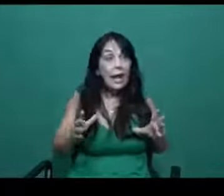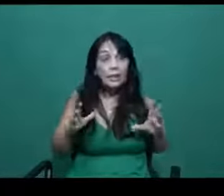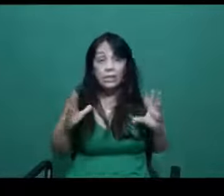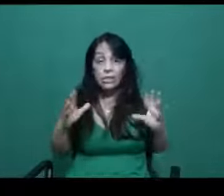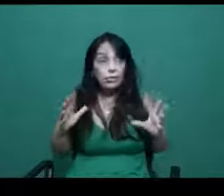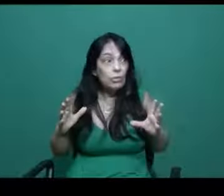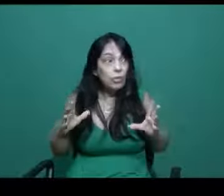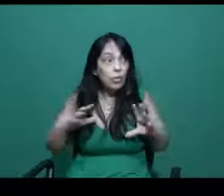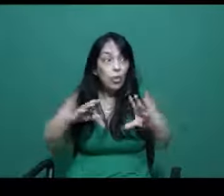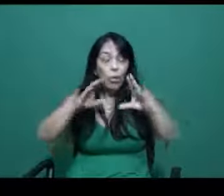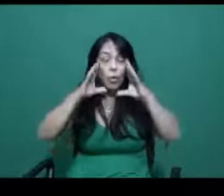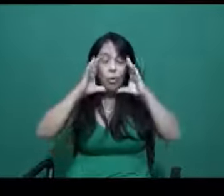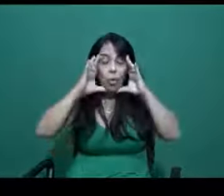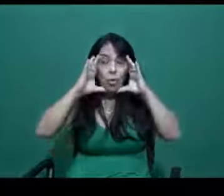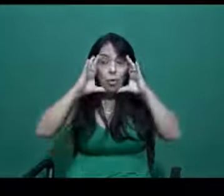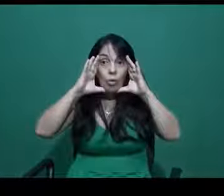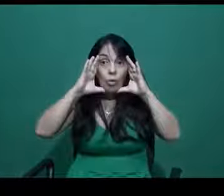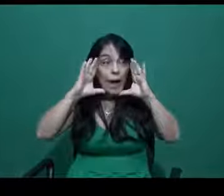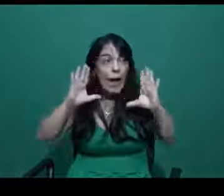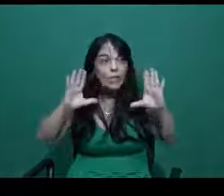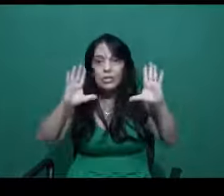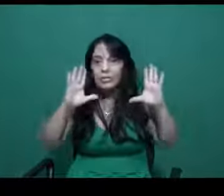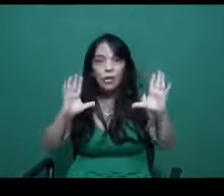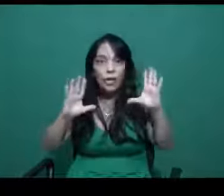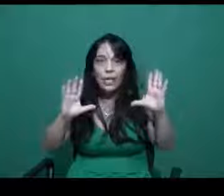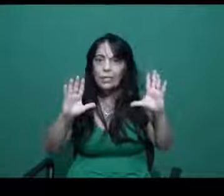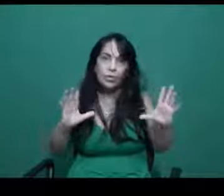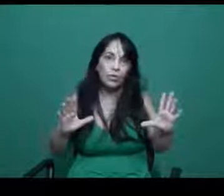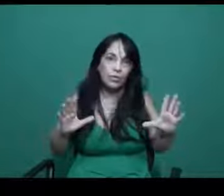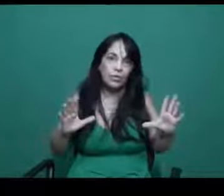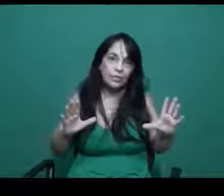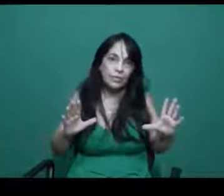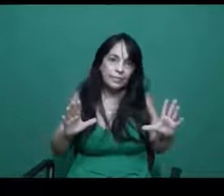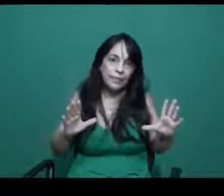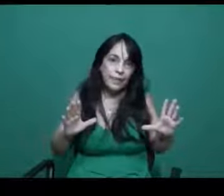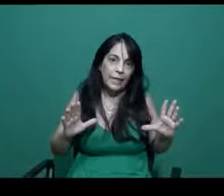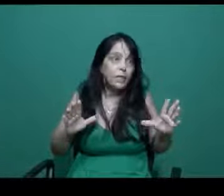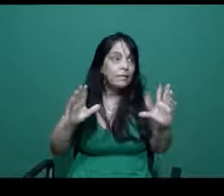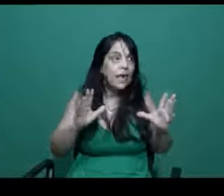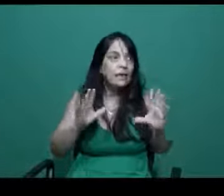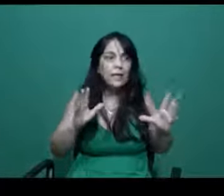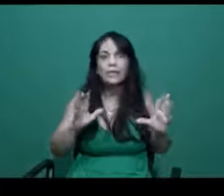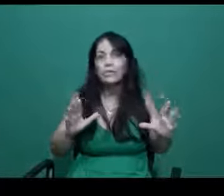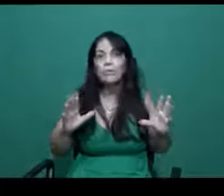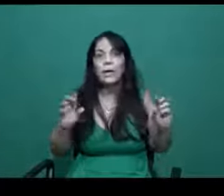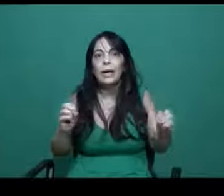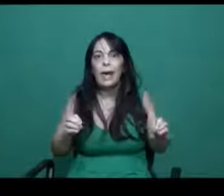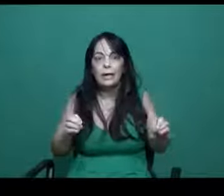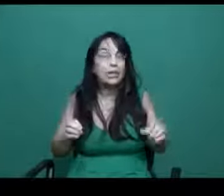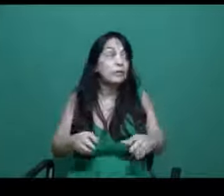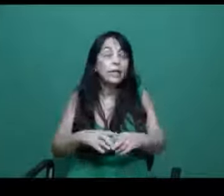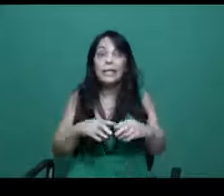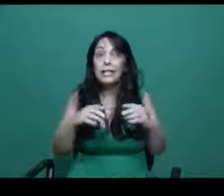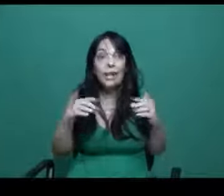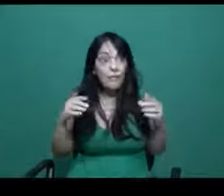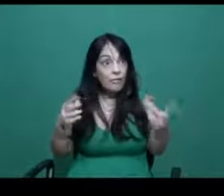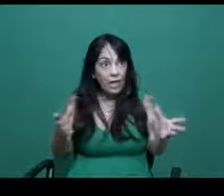ela descobriu o mar de informações que tem dentro de um mercado, que uma criança